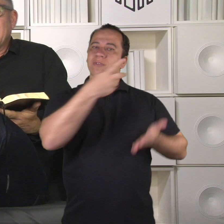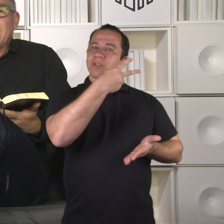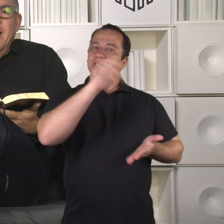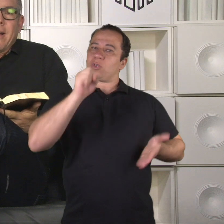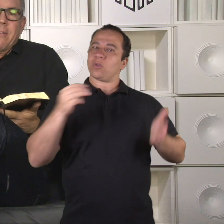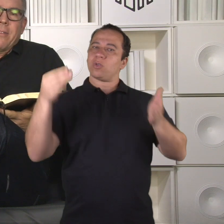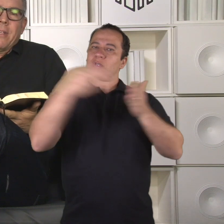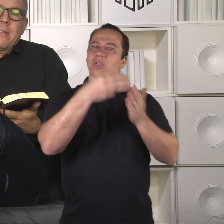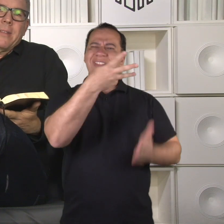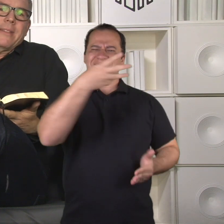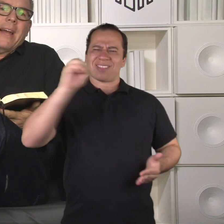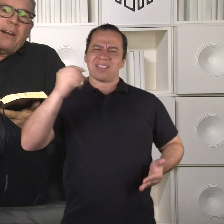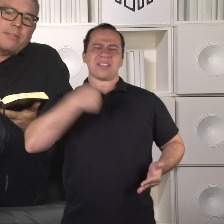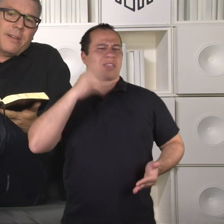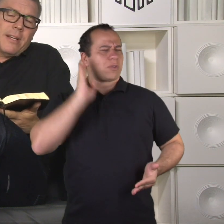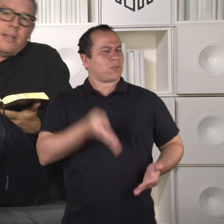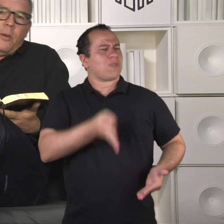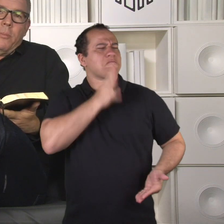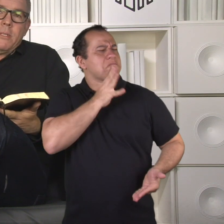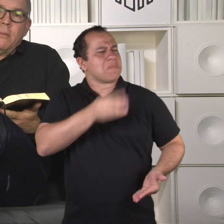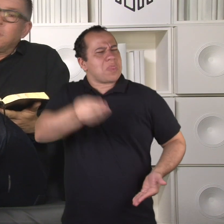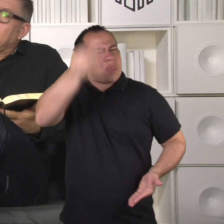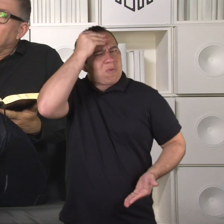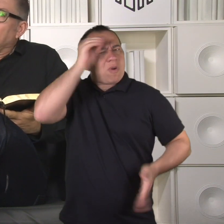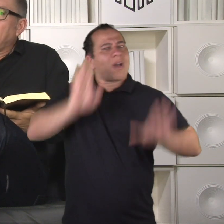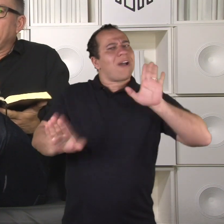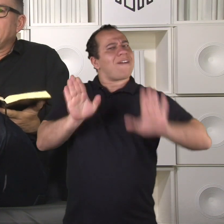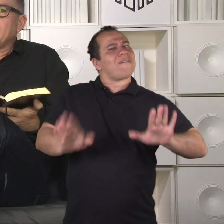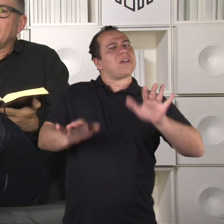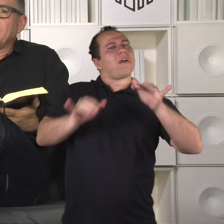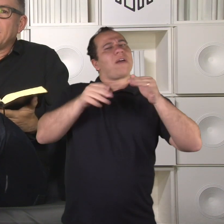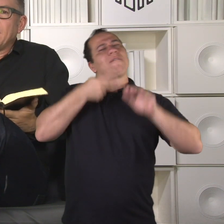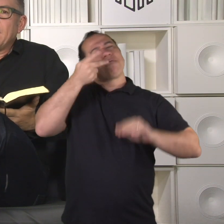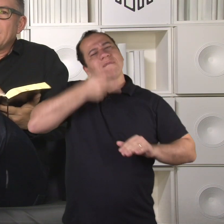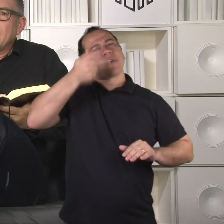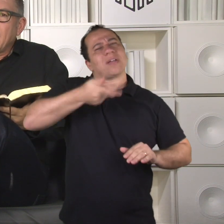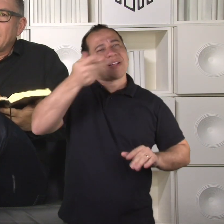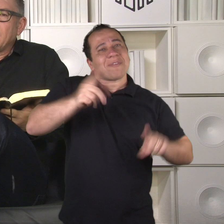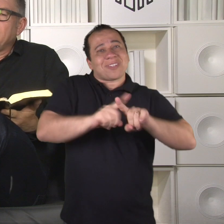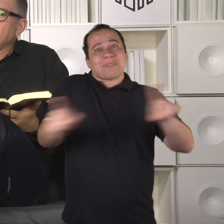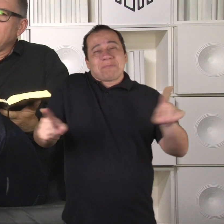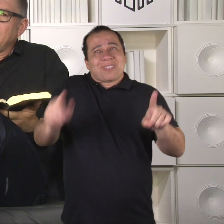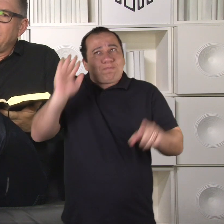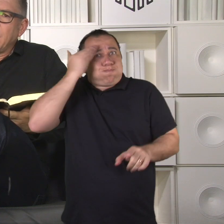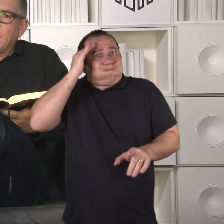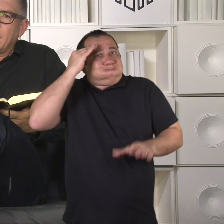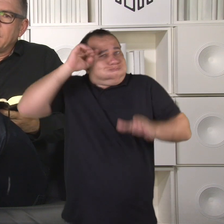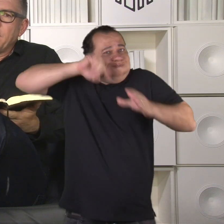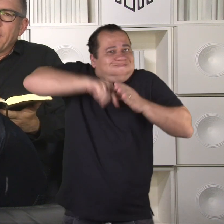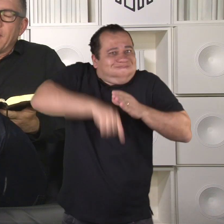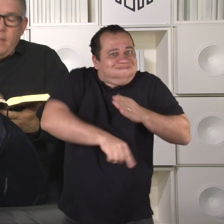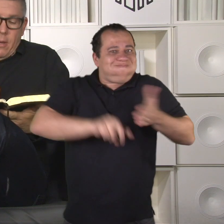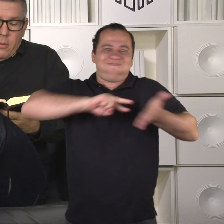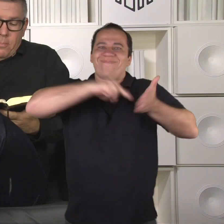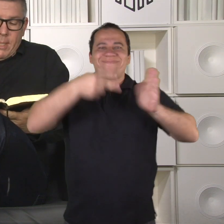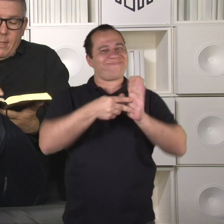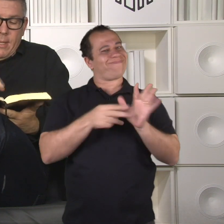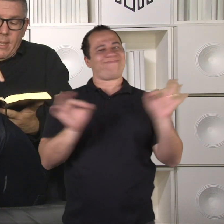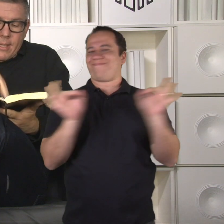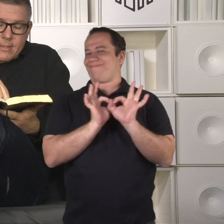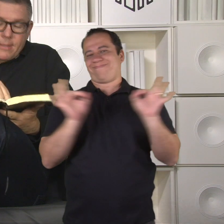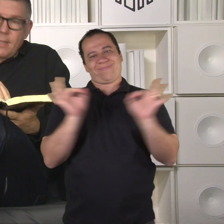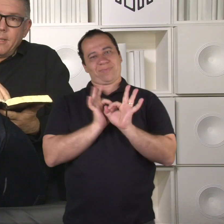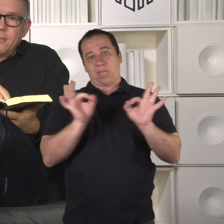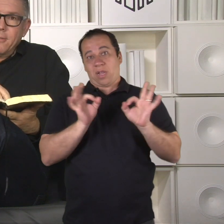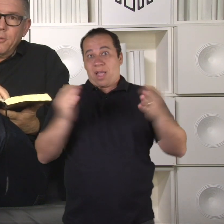e recitava e citava, mas eu não tinha compreensão exata do seu significado. E ao